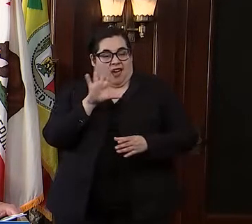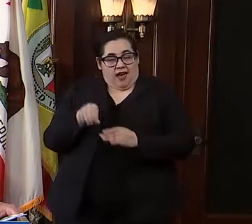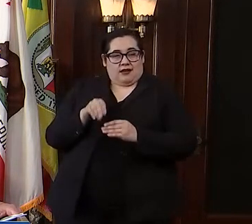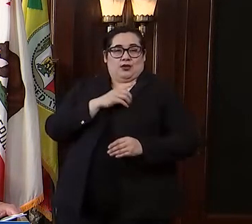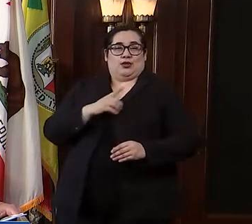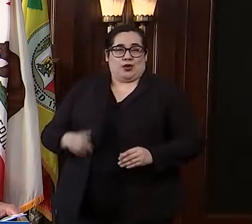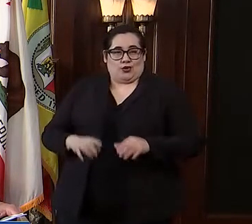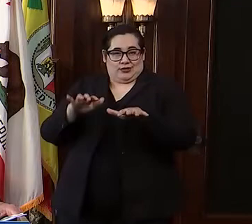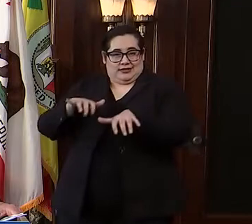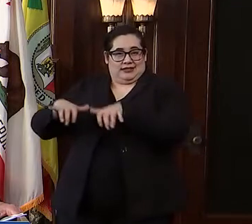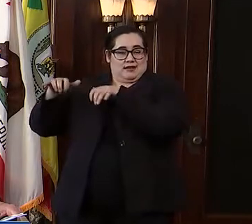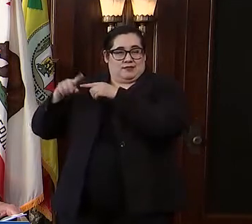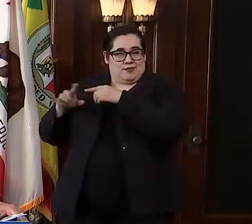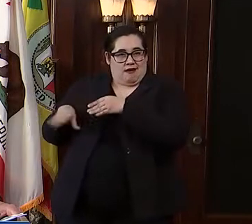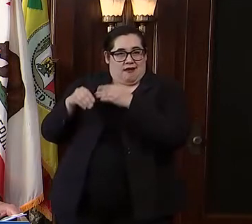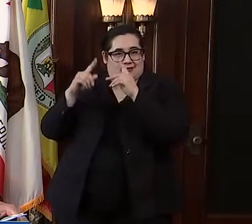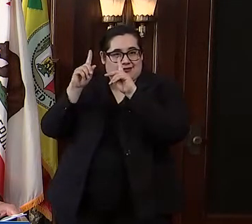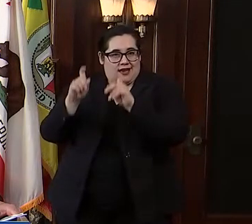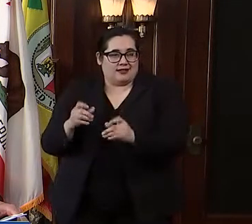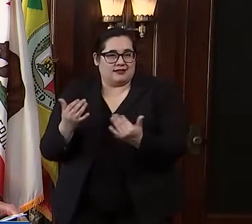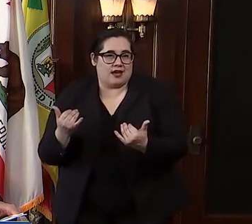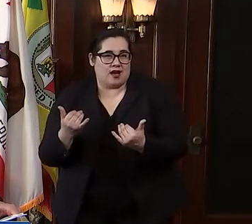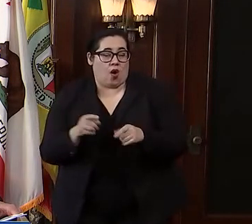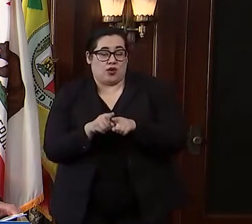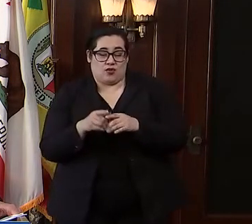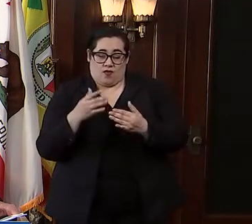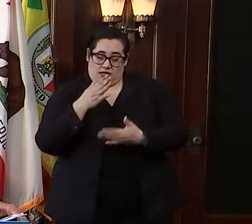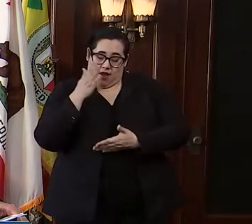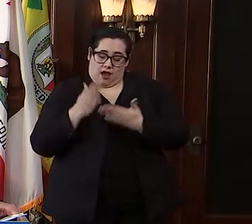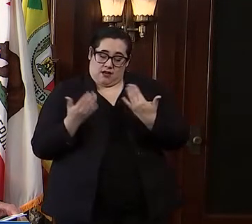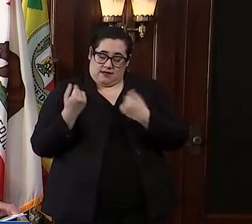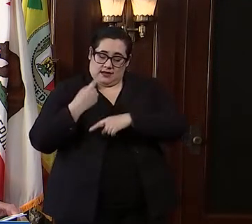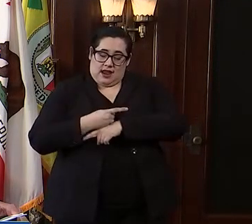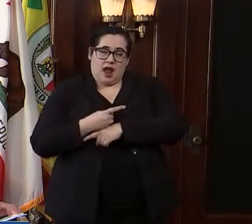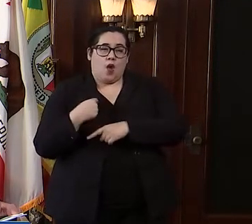Dodgers. Para el final de hoy hemos hecho pruebas a